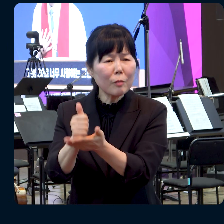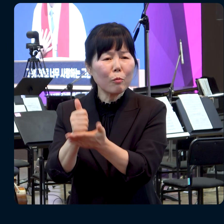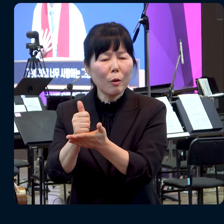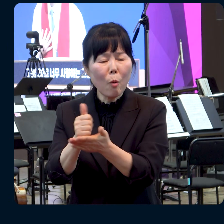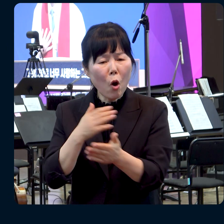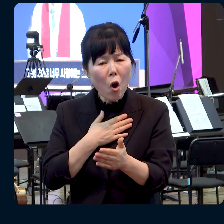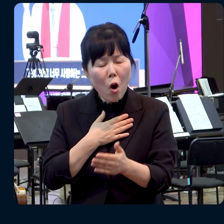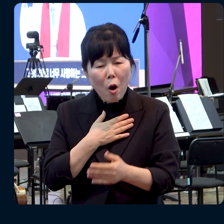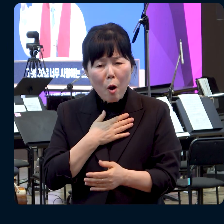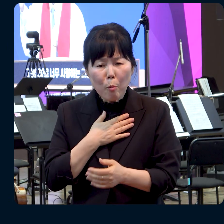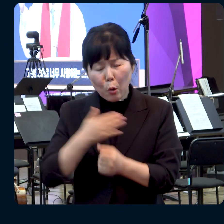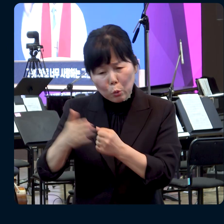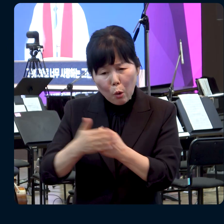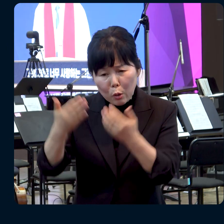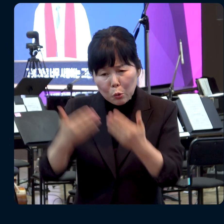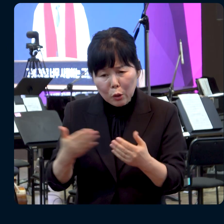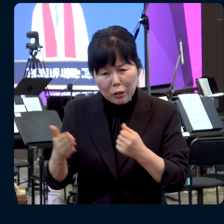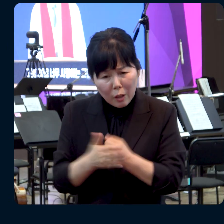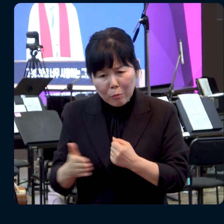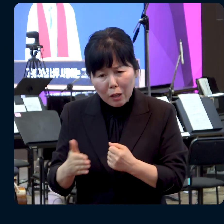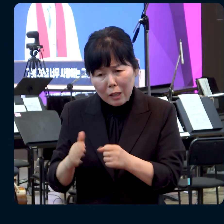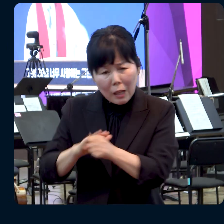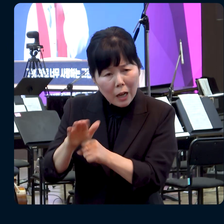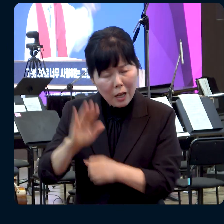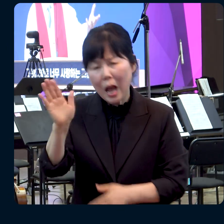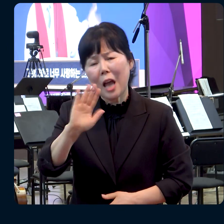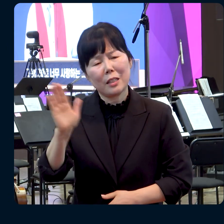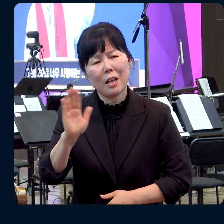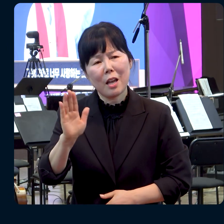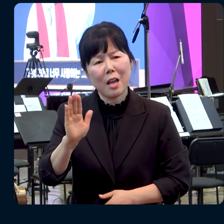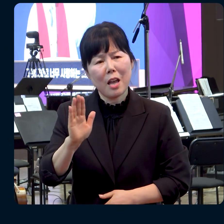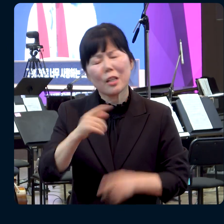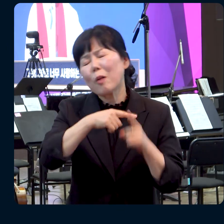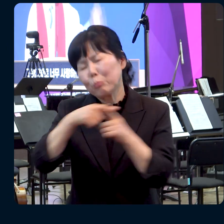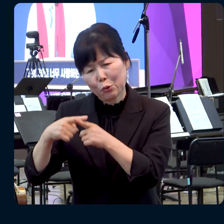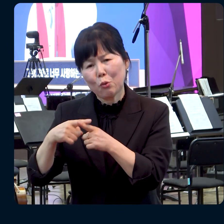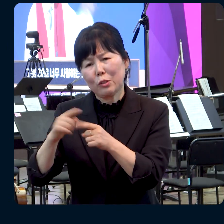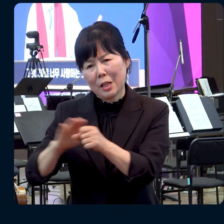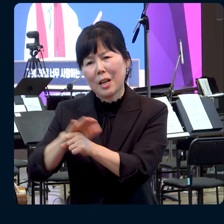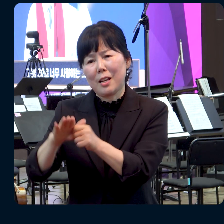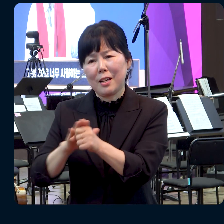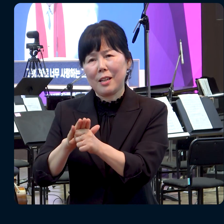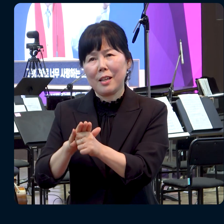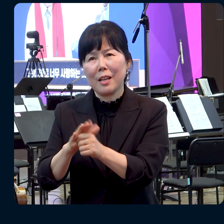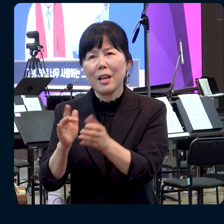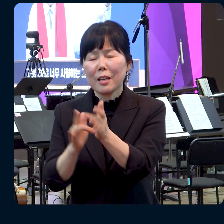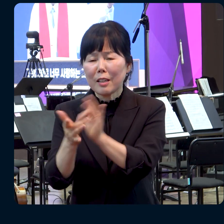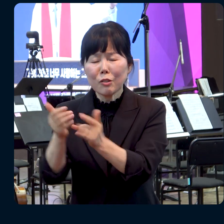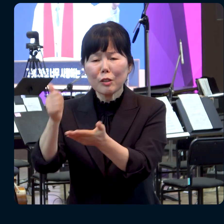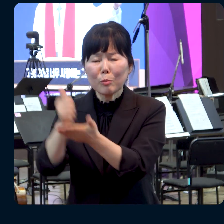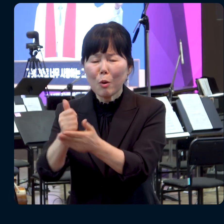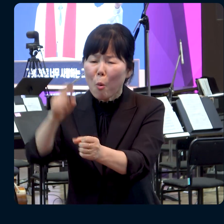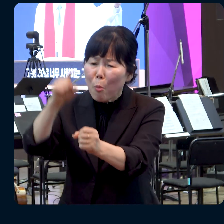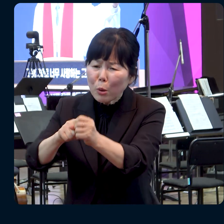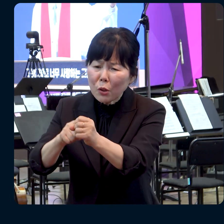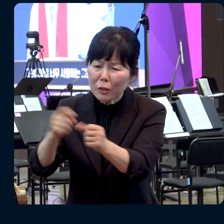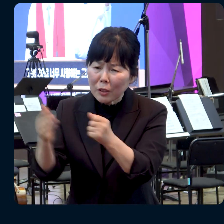해주고 아니고 상관이 없었어요. 내가 예수 믿어서 뭐가 유익이 있고 없고 그거 중요하지 않았어요.